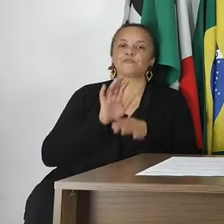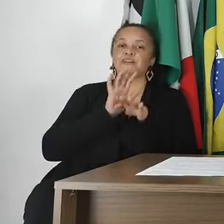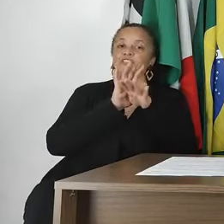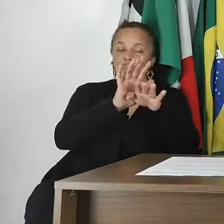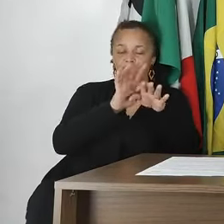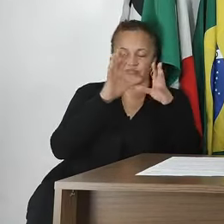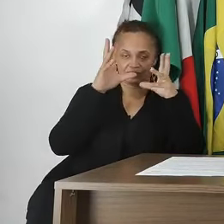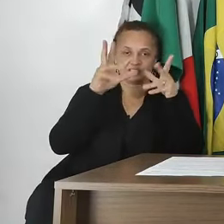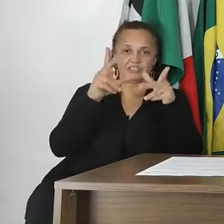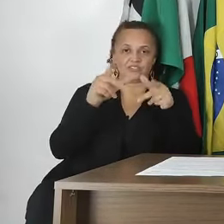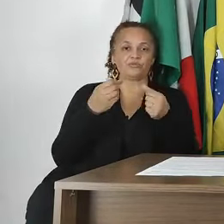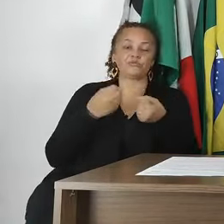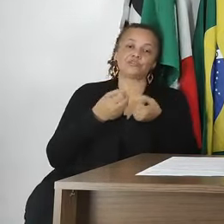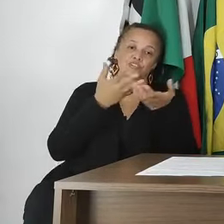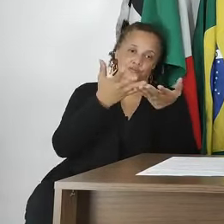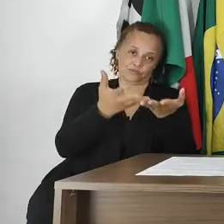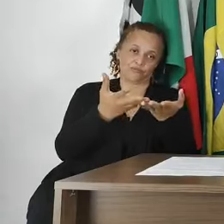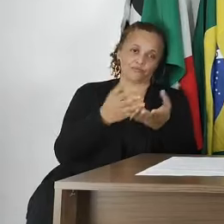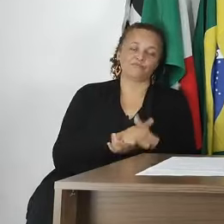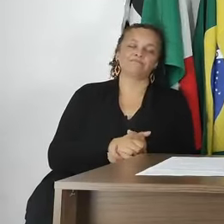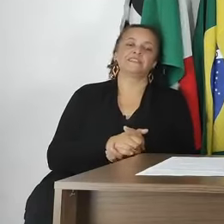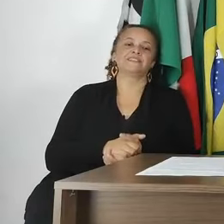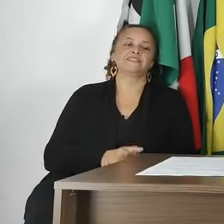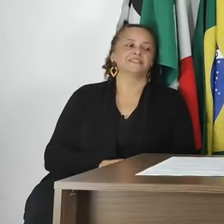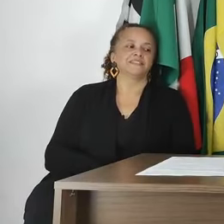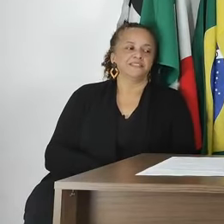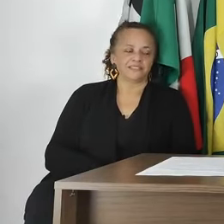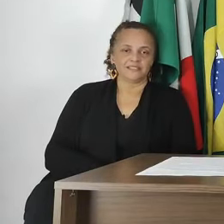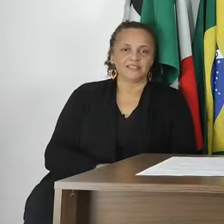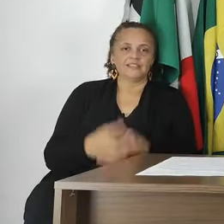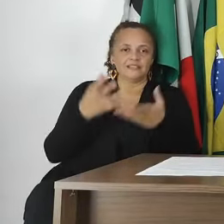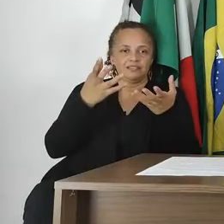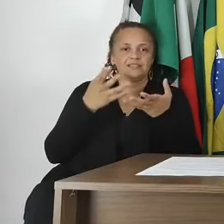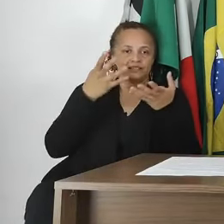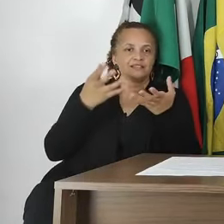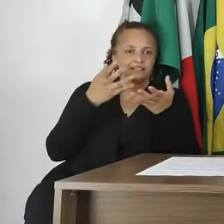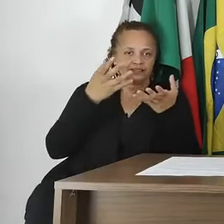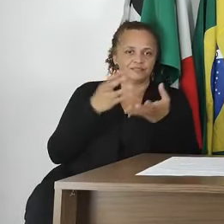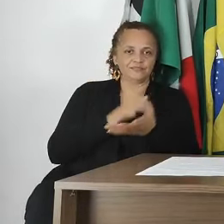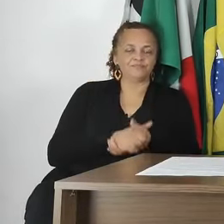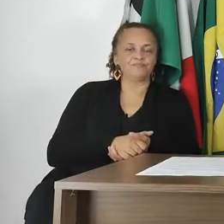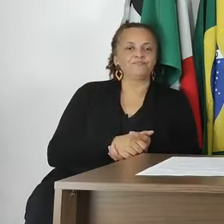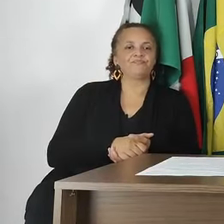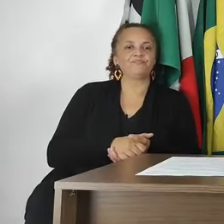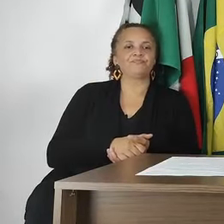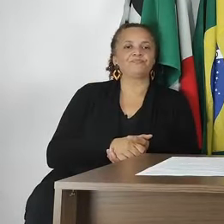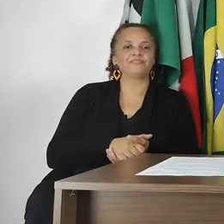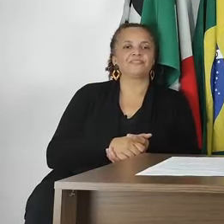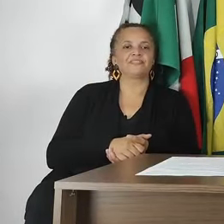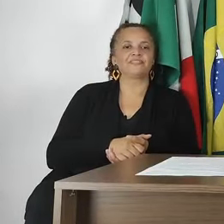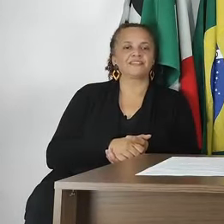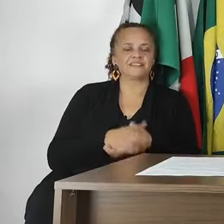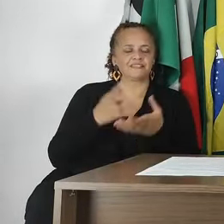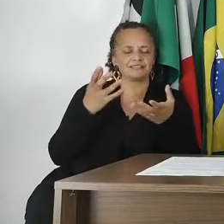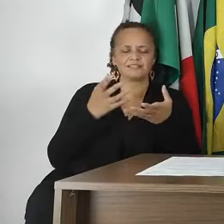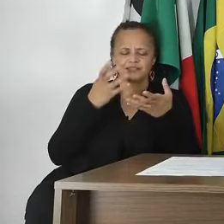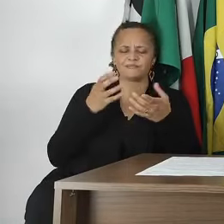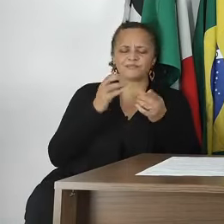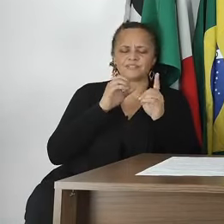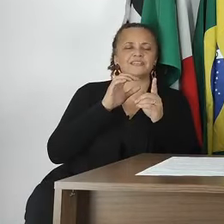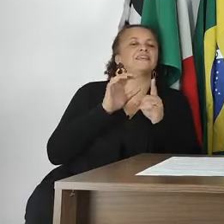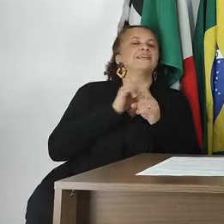doadores que doam, né, nossos parceiros. Então a gente quer, de maneira sobrenatural, que essa ação